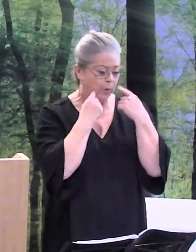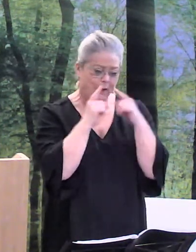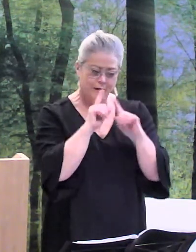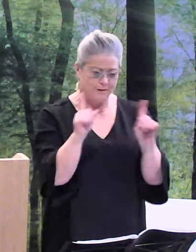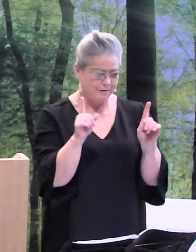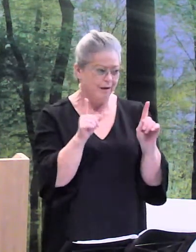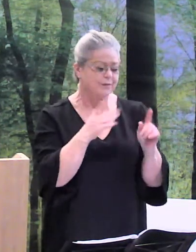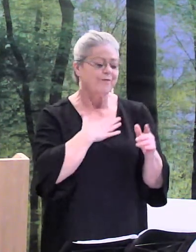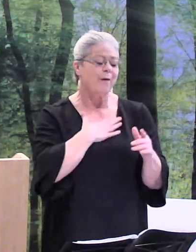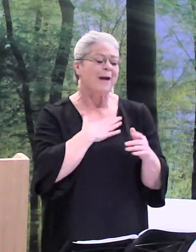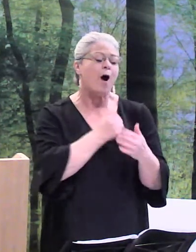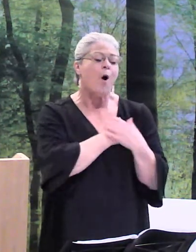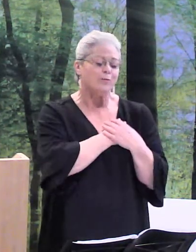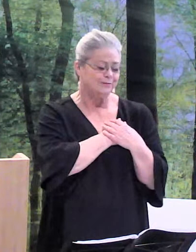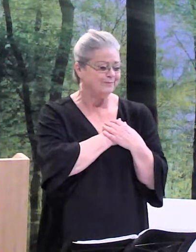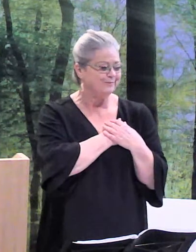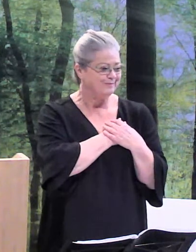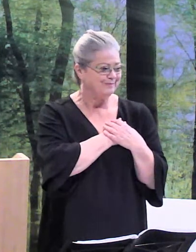als je van me houdt.